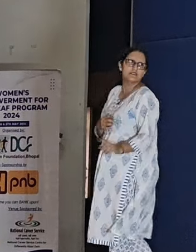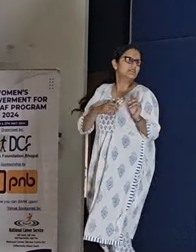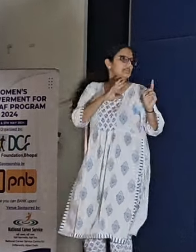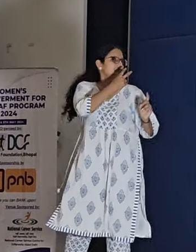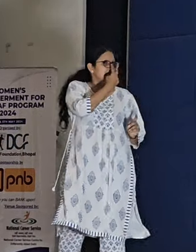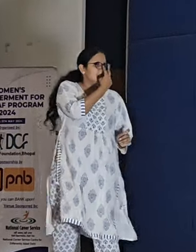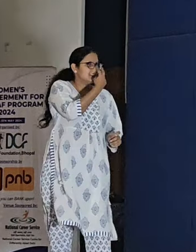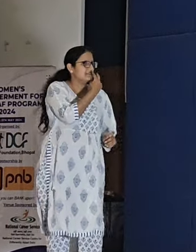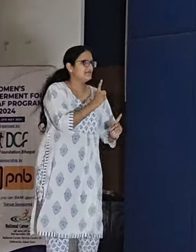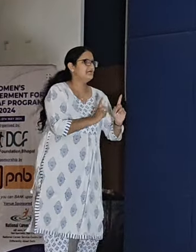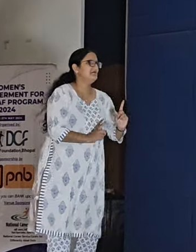नहीं करनी चाहिए,